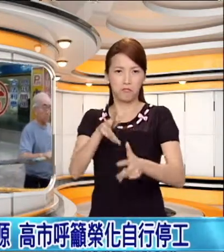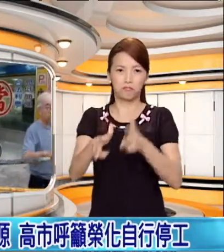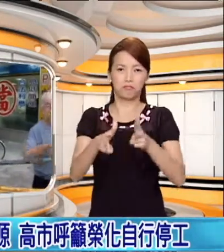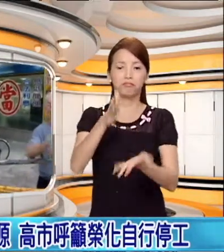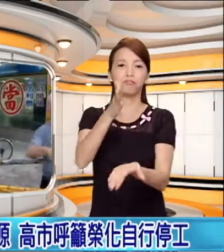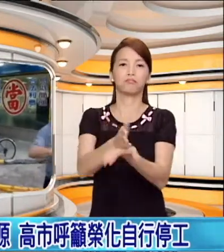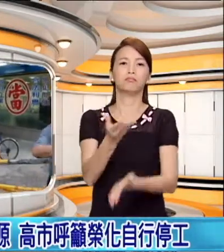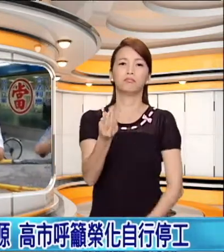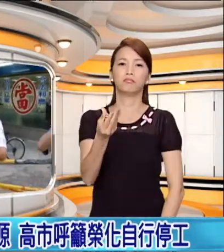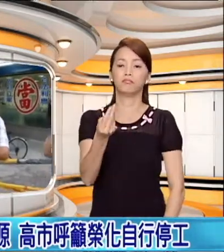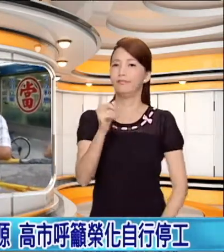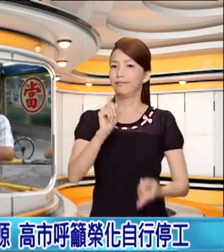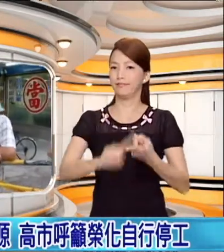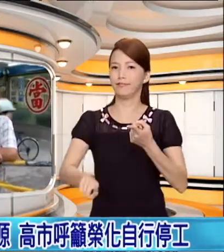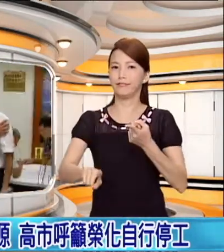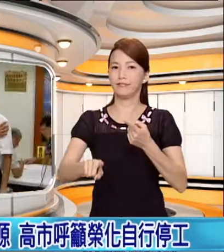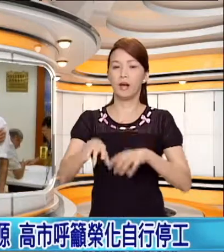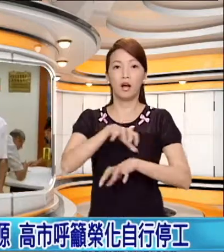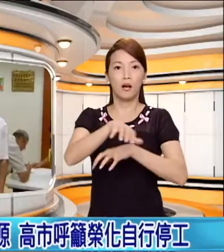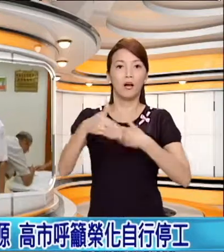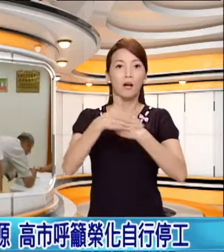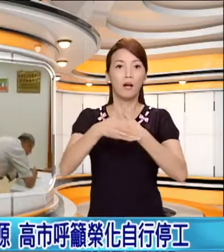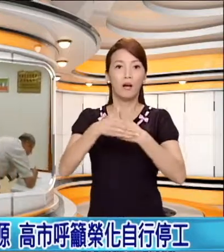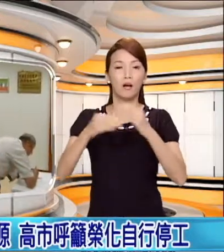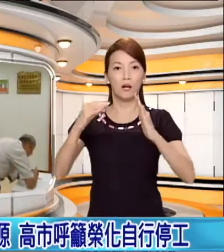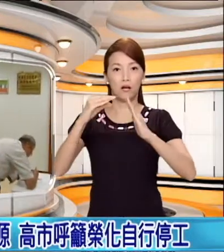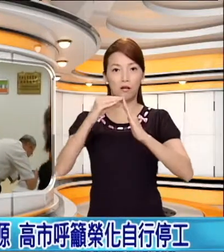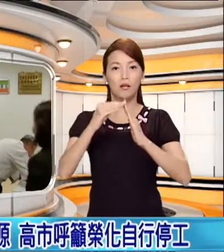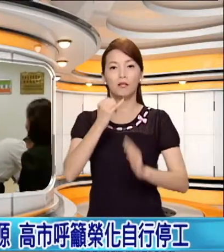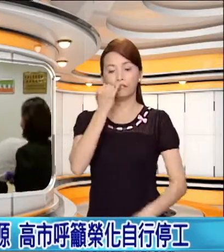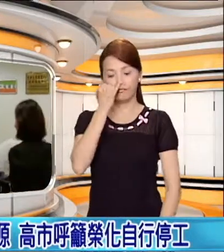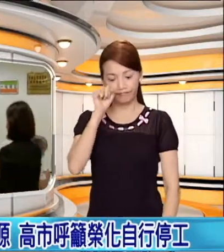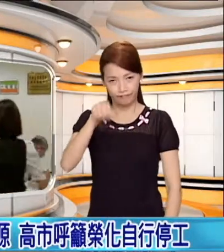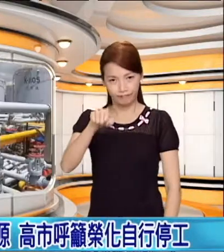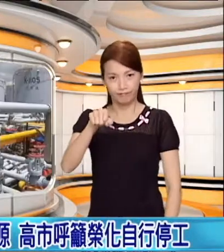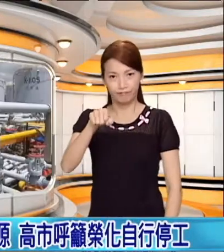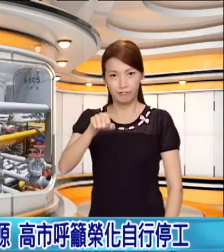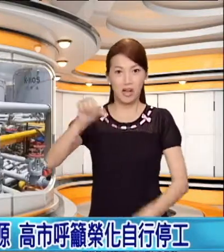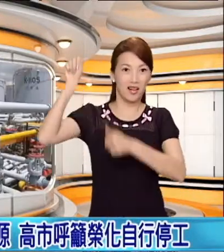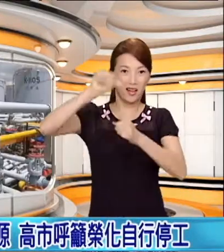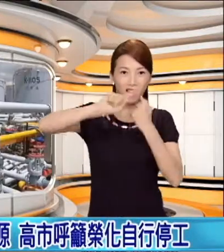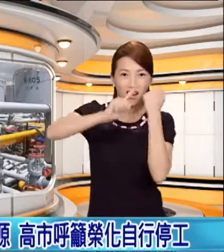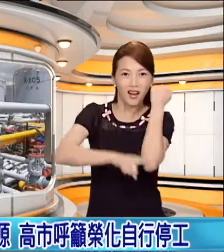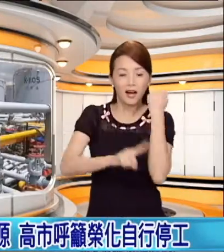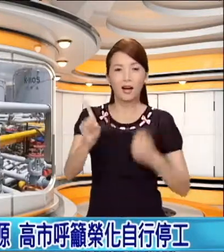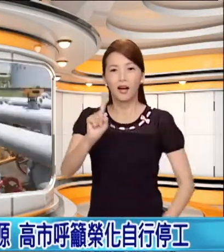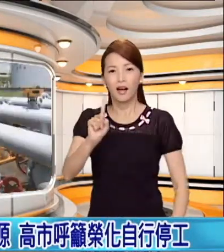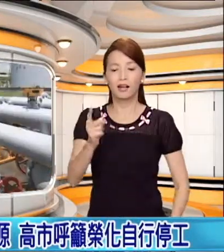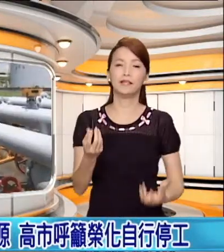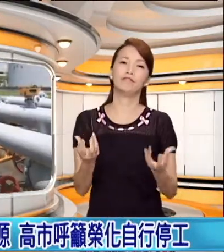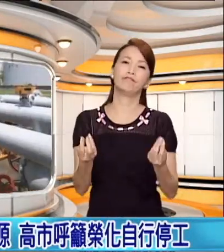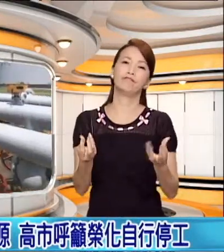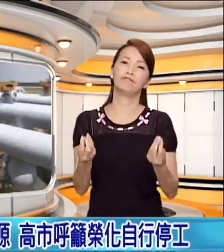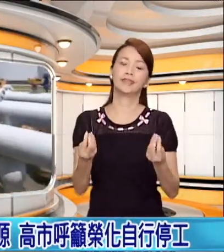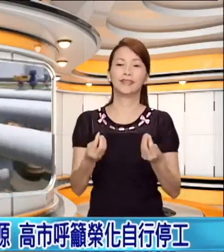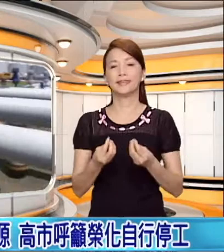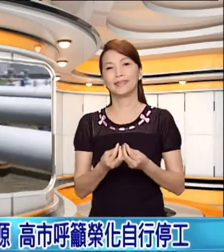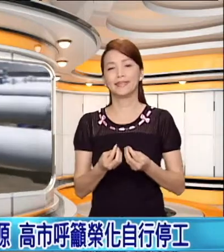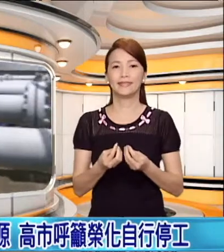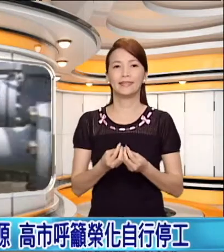勒令停工，引发质疑。环保局坦承，目前还找不到法源开罚，只能够呼吁荣